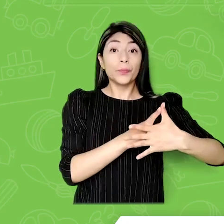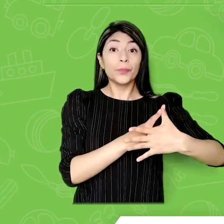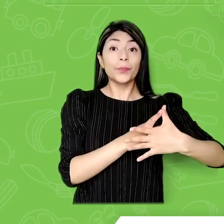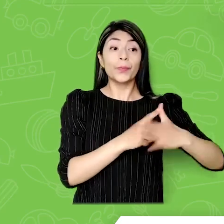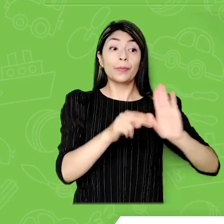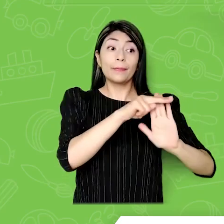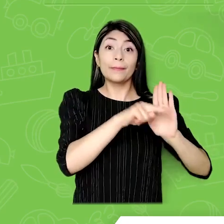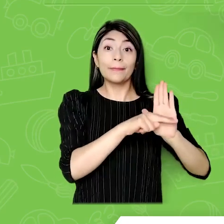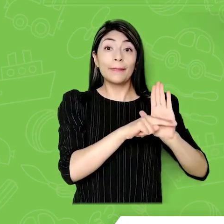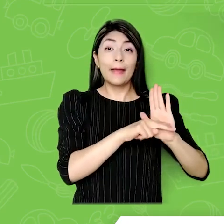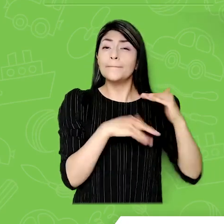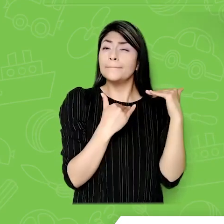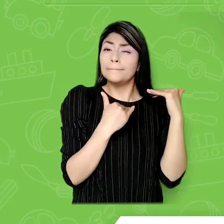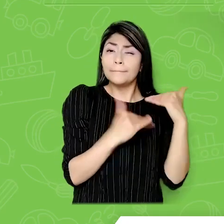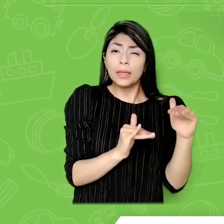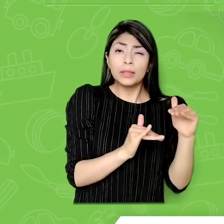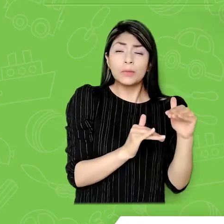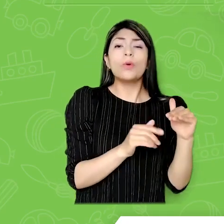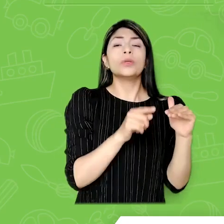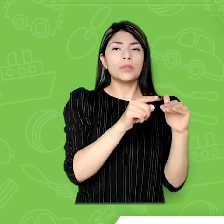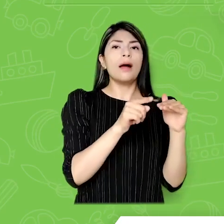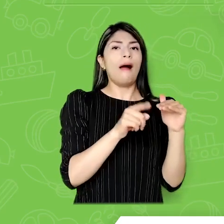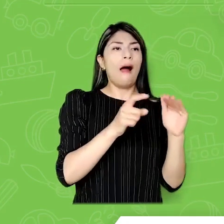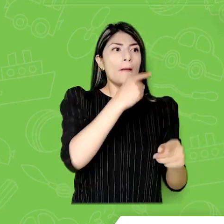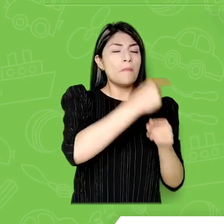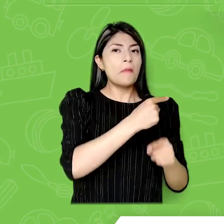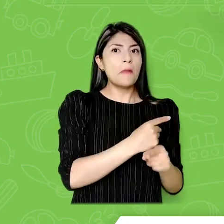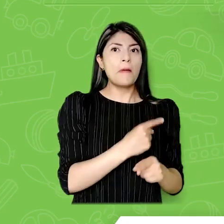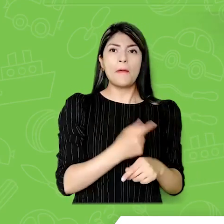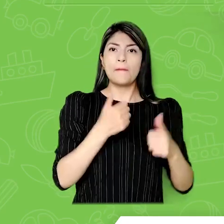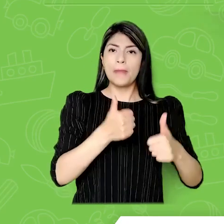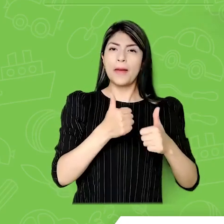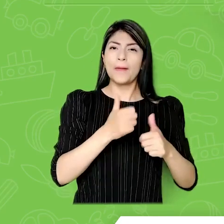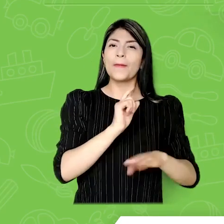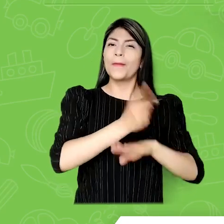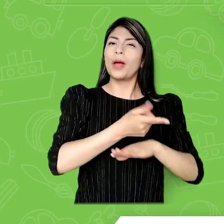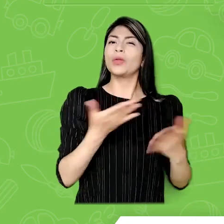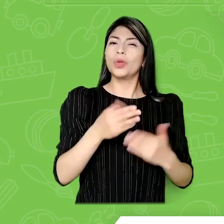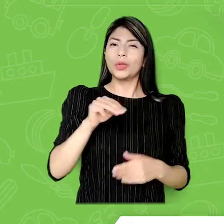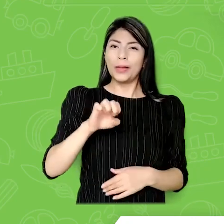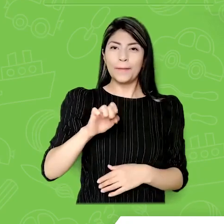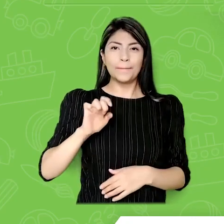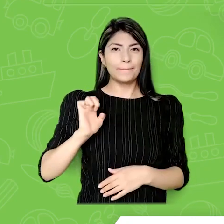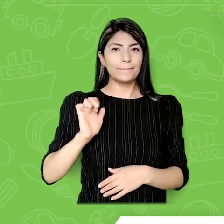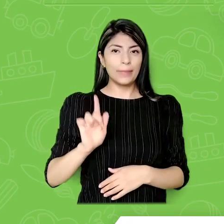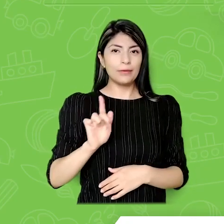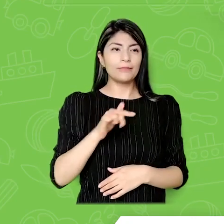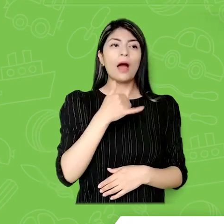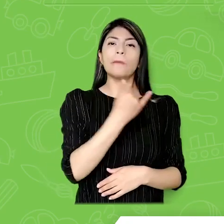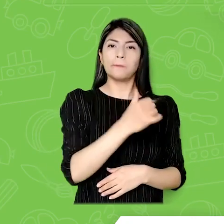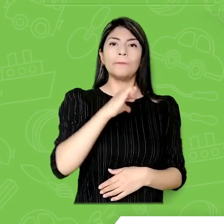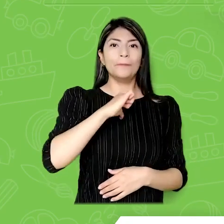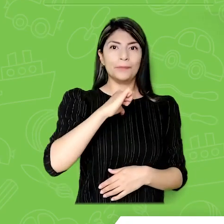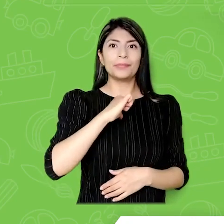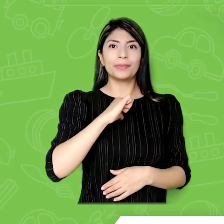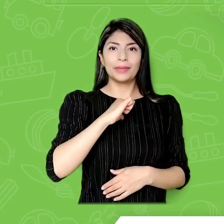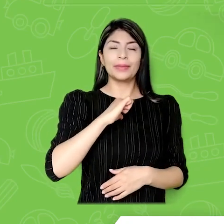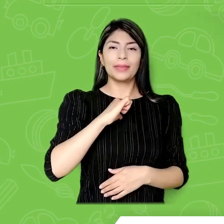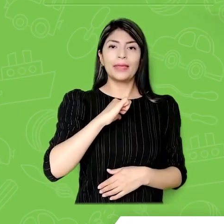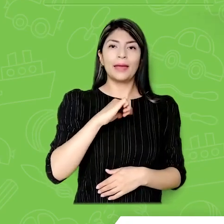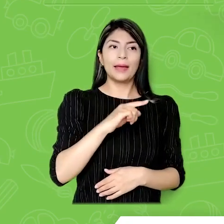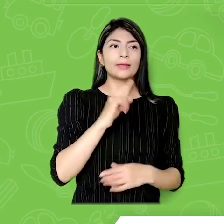encuentran establecidos en el MEFCL vigente de la entidad que lo ofrece, con base en el cual se realiza este proceso de